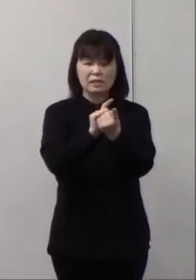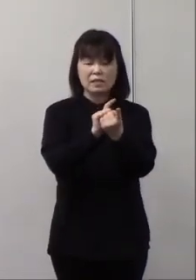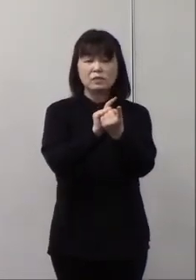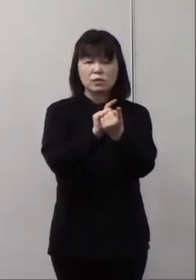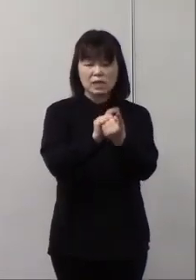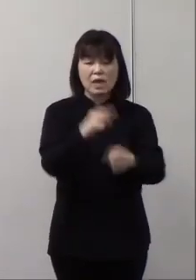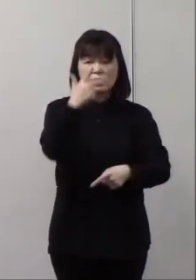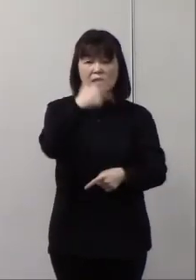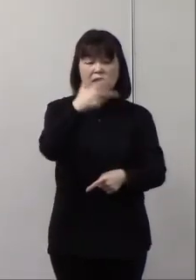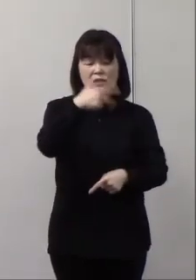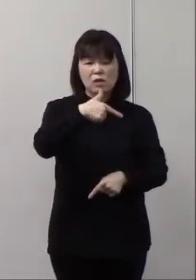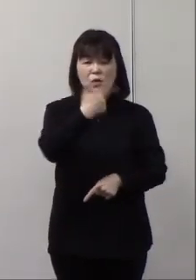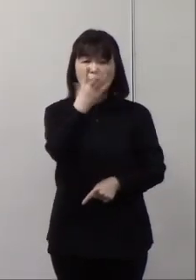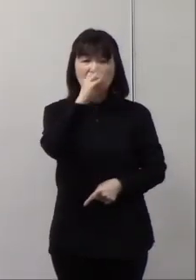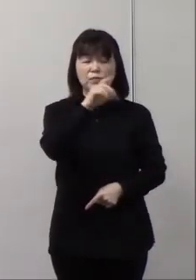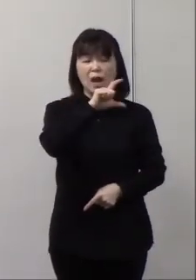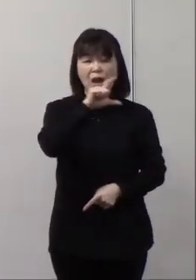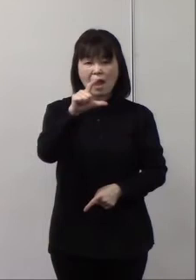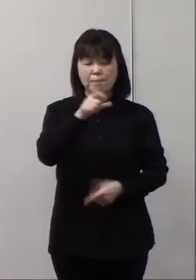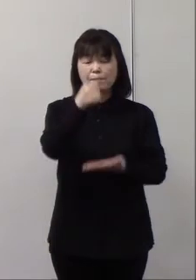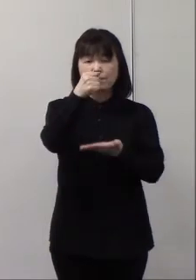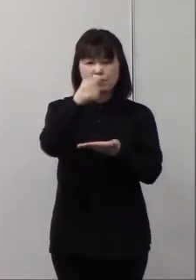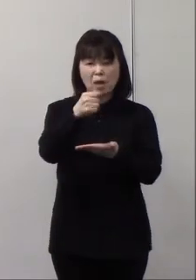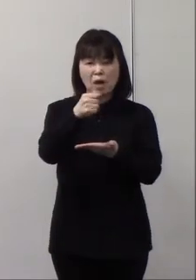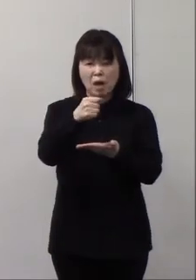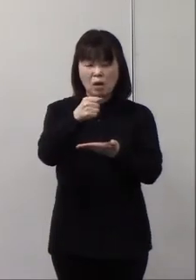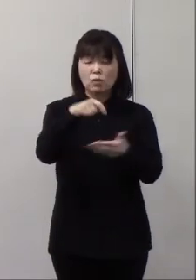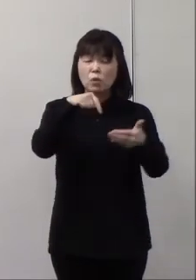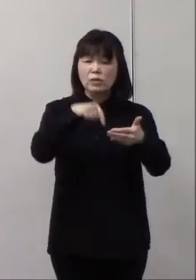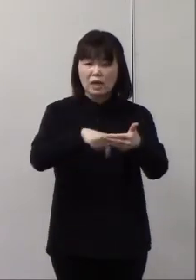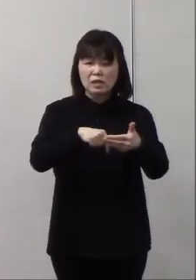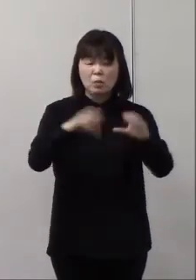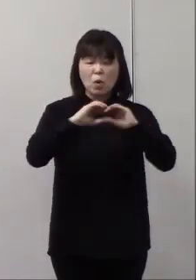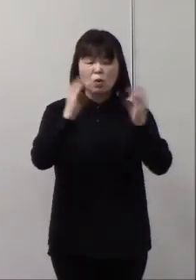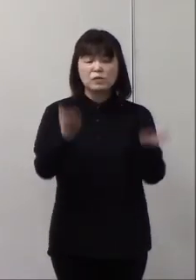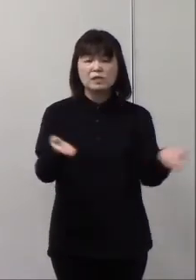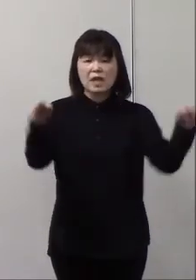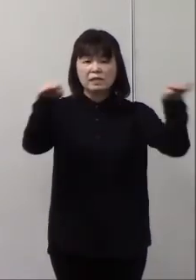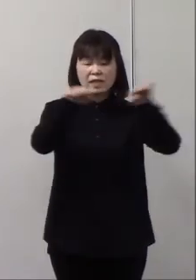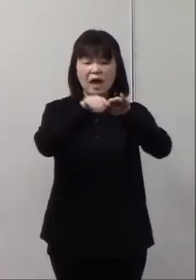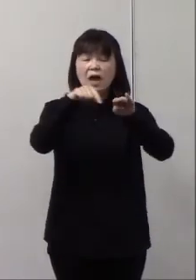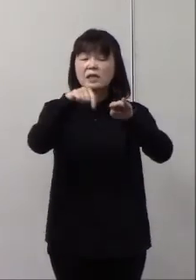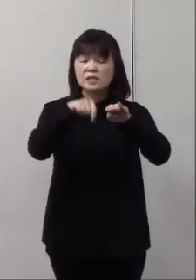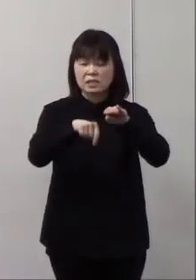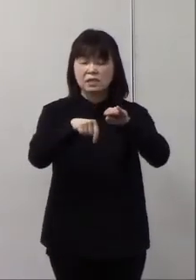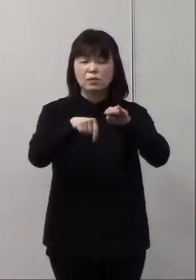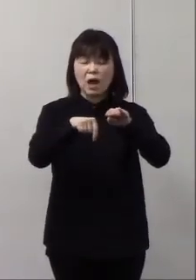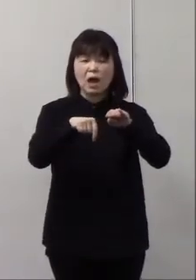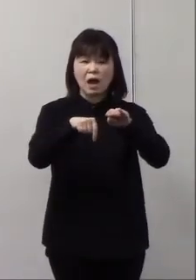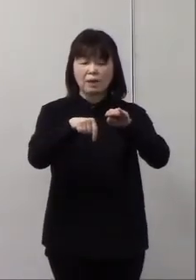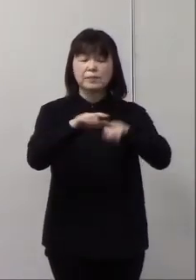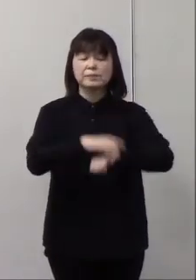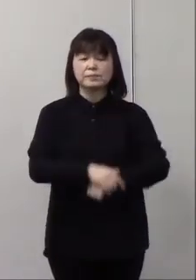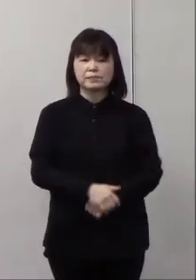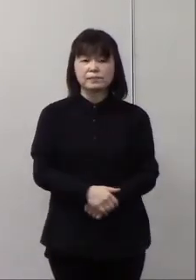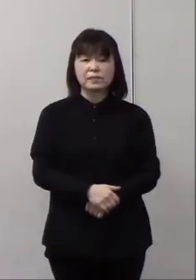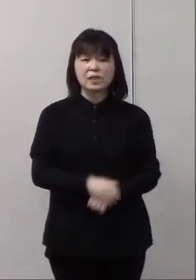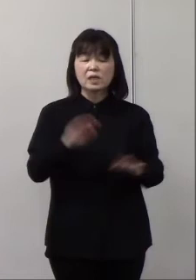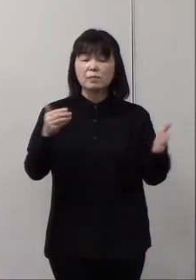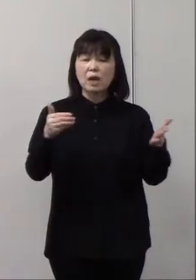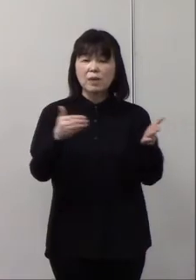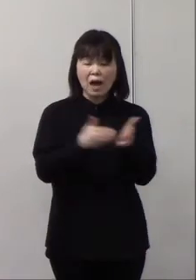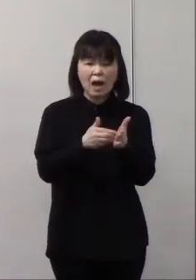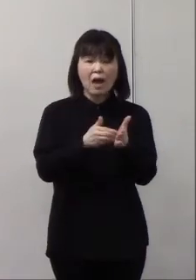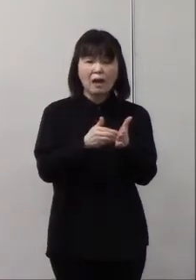7600万円、特にコミュニティセンターには、こういった趣旨のものが今までなか